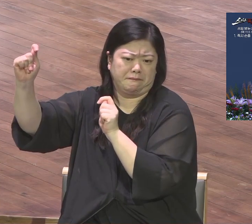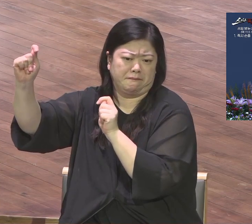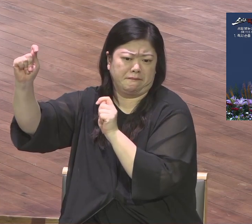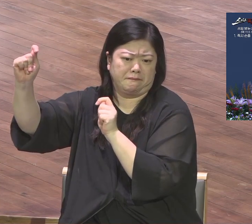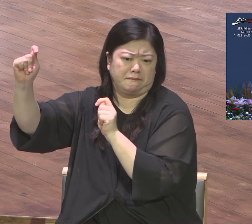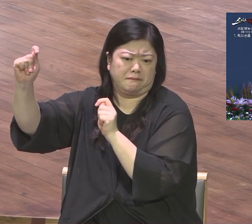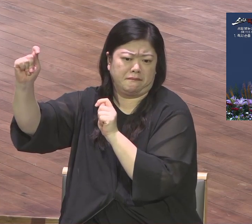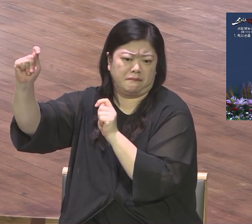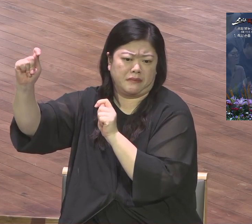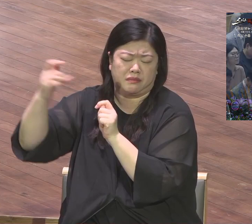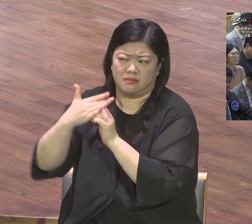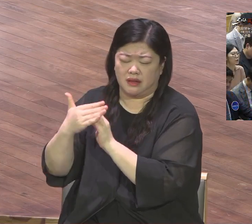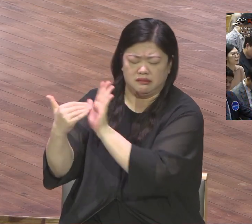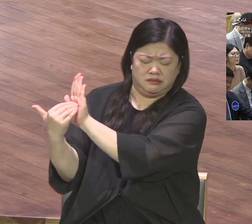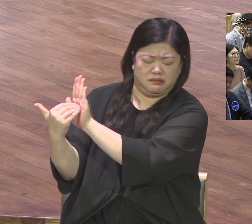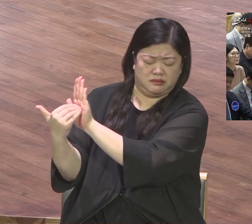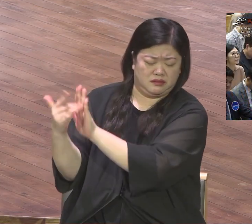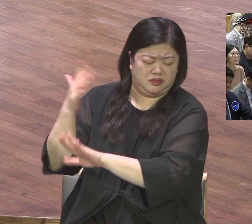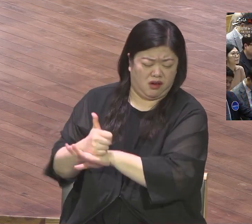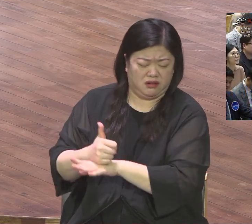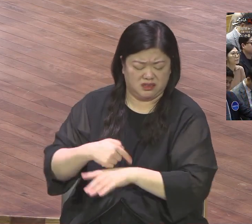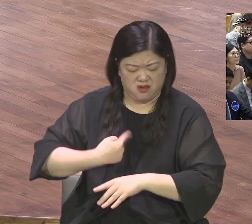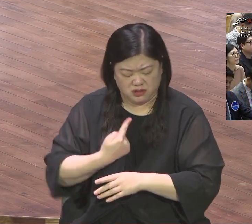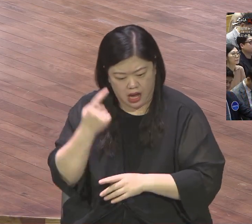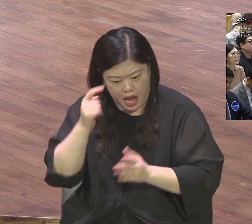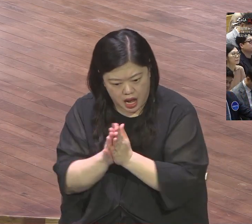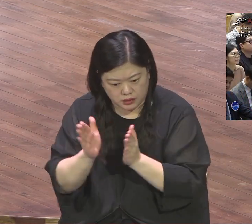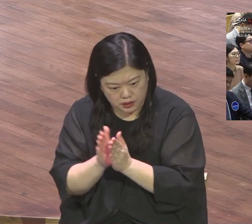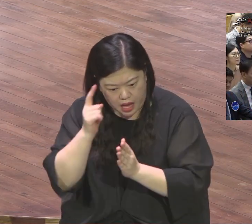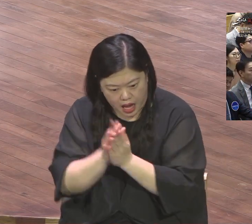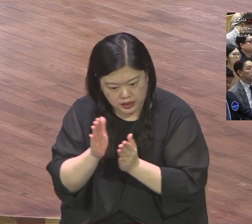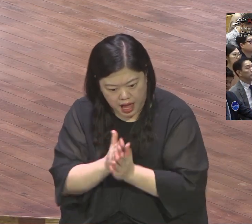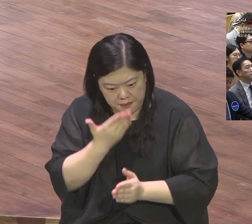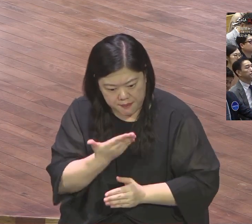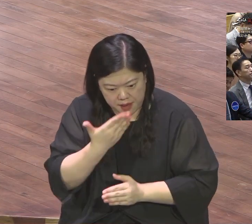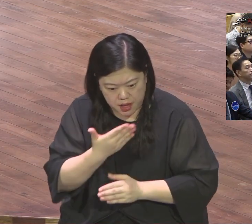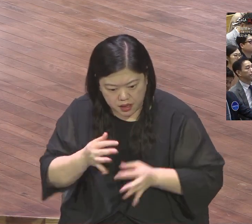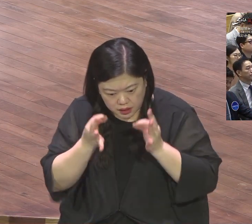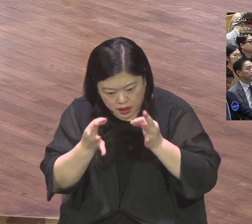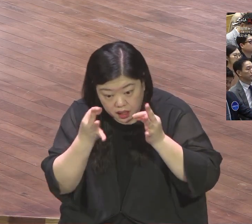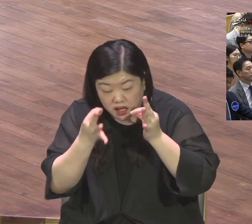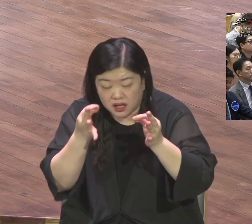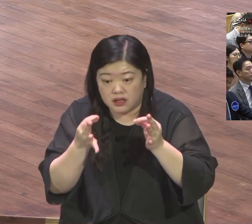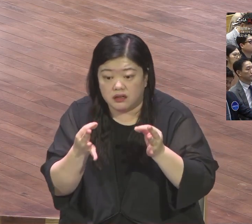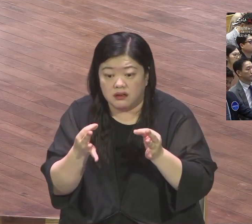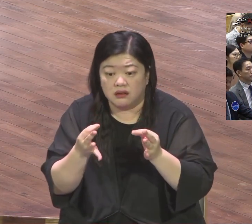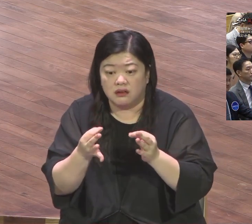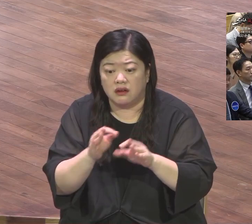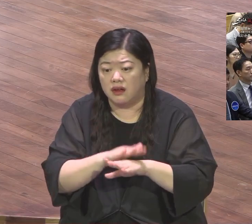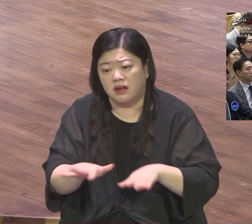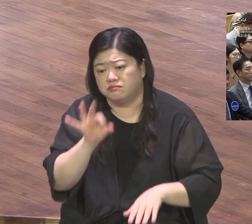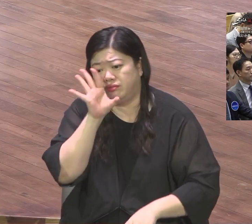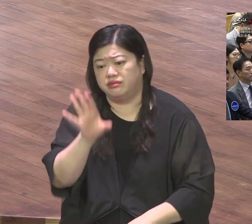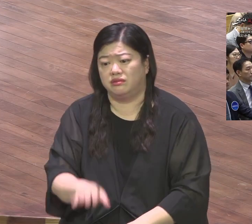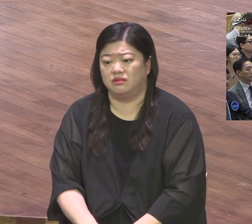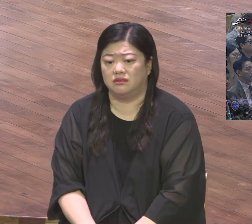끝까지 남아야 되기 바랍니다. 흔들어요 흔들어. 옛날이나 지금이나 막